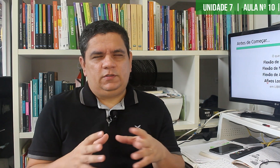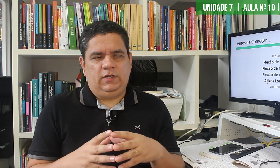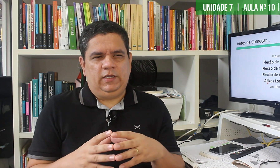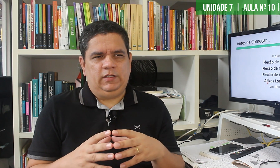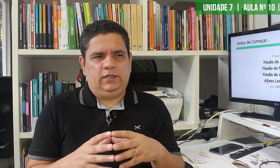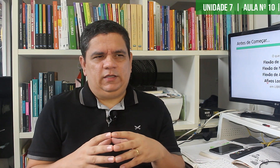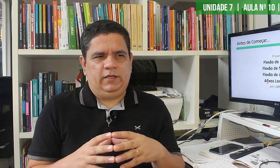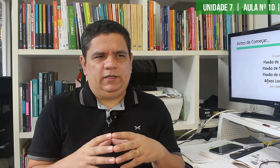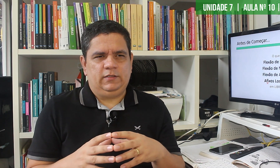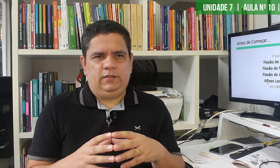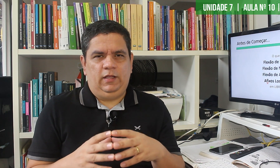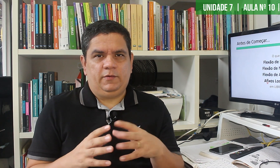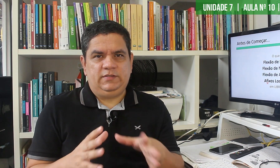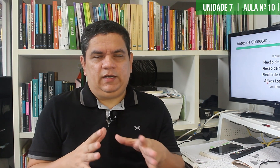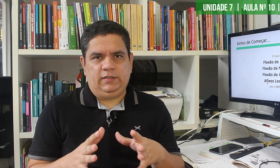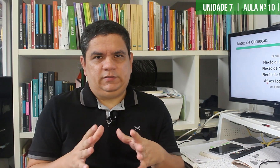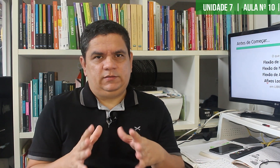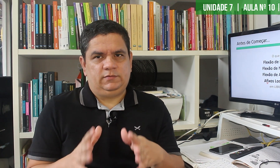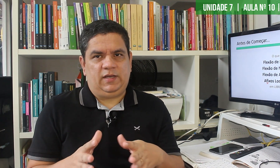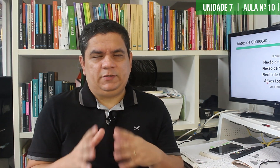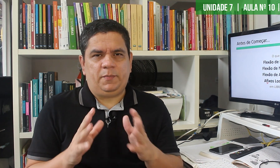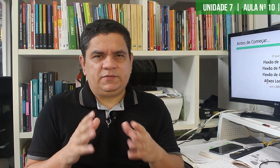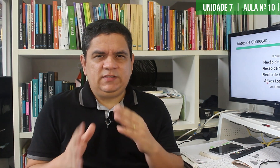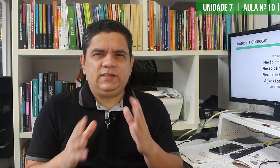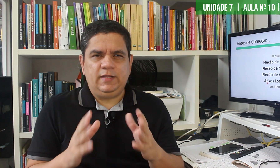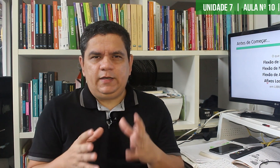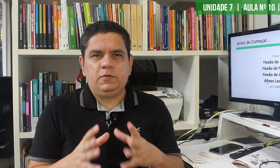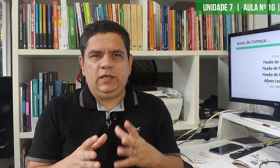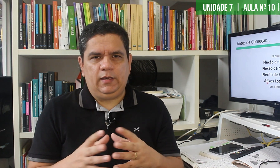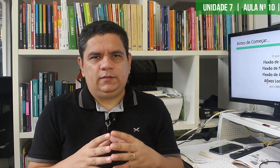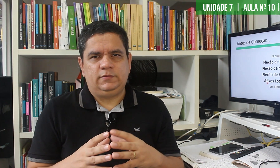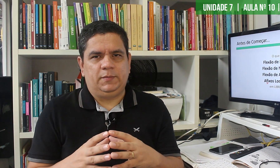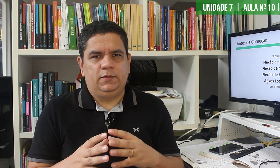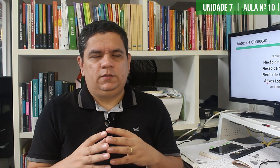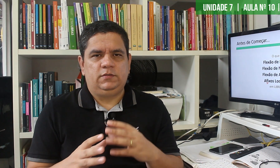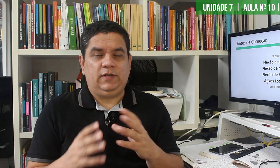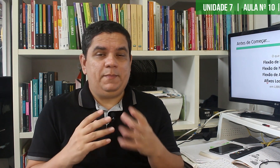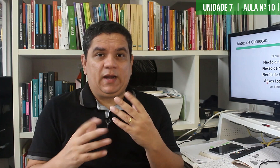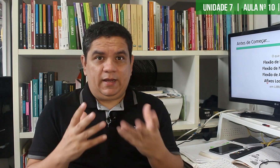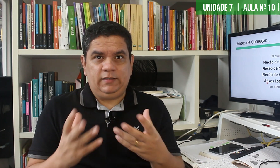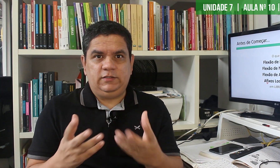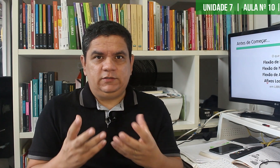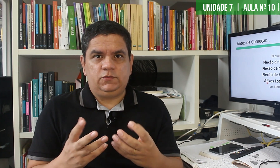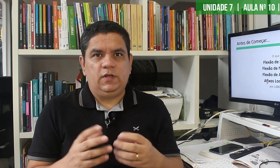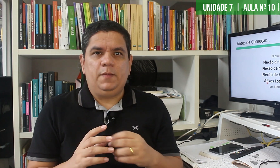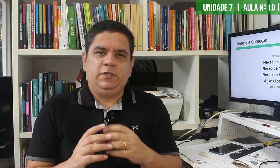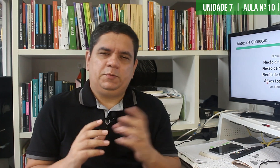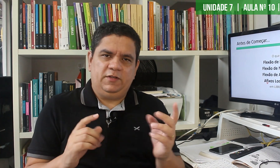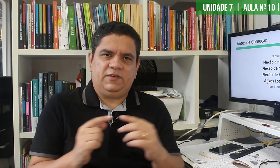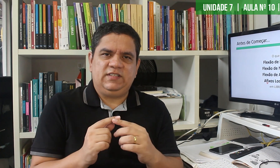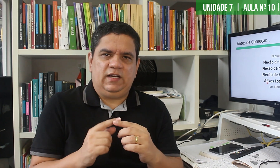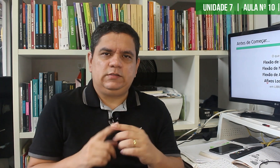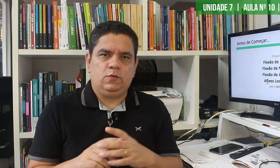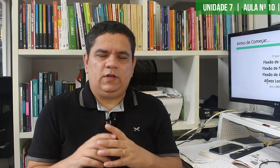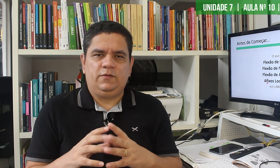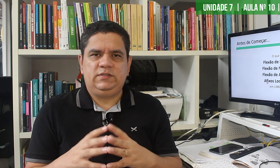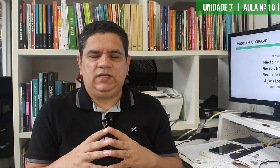né, em língua de sinais, tá? Mas só para vocês entenderem o que é, tá bom? Lembrarem disso para a gente poder fazer relação com a língua de sinais,